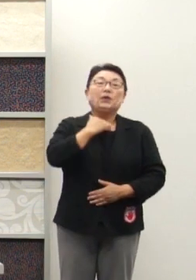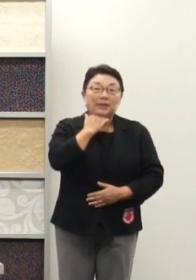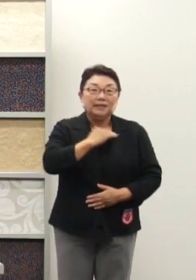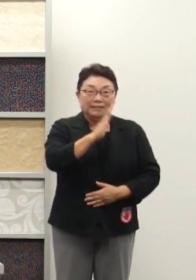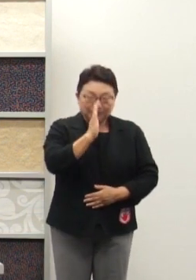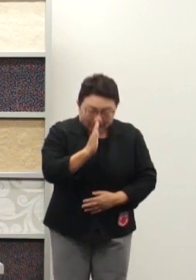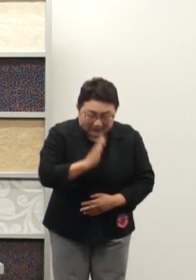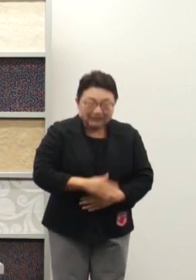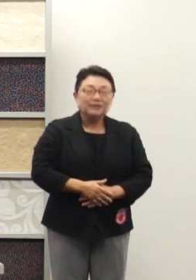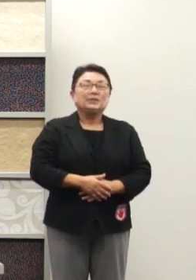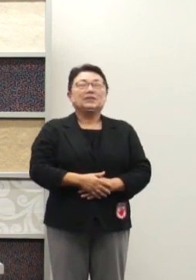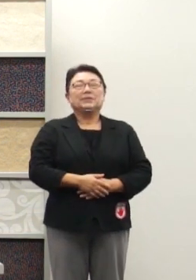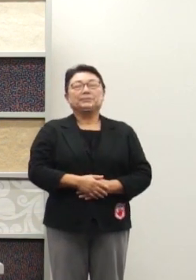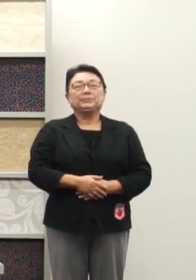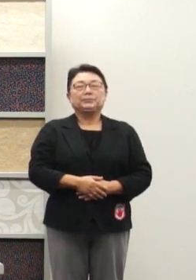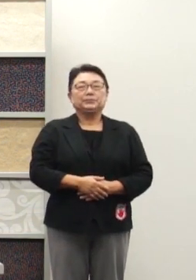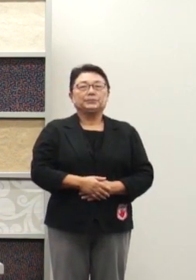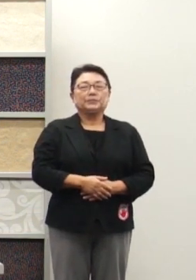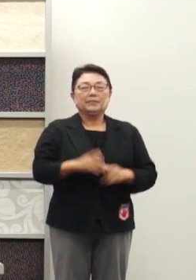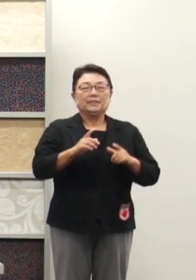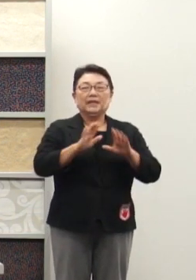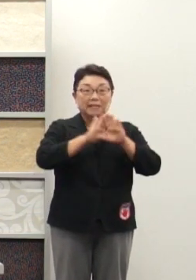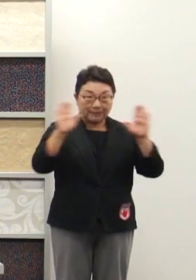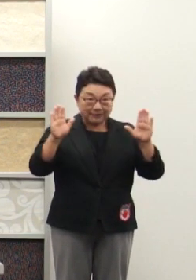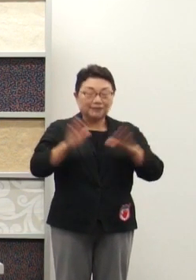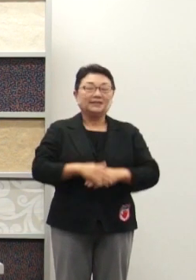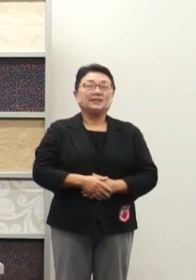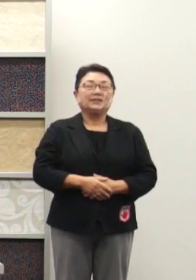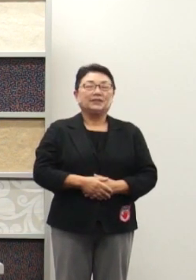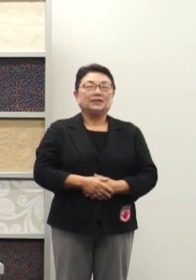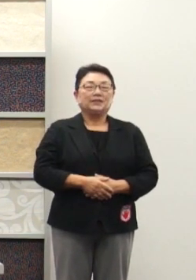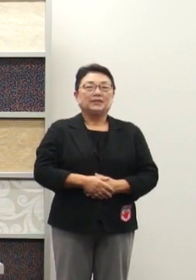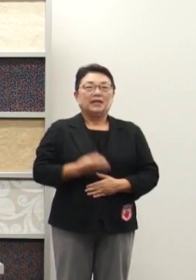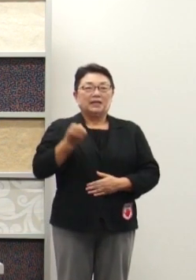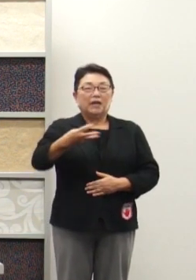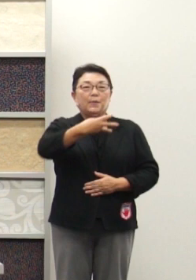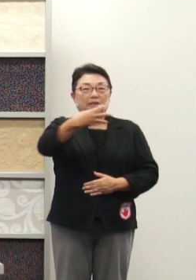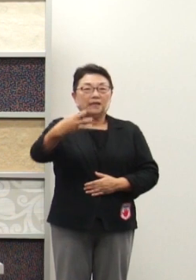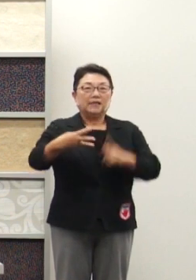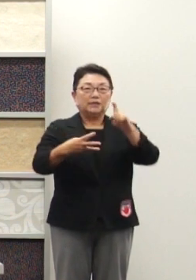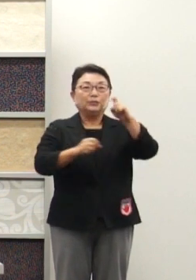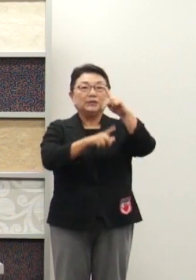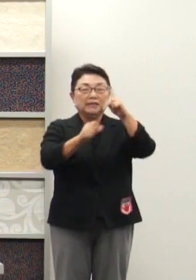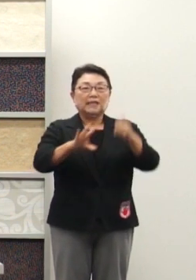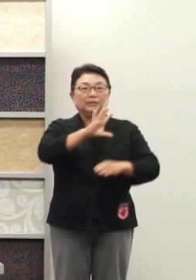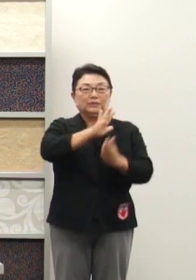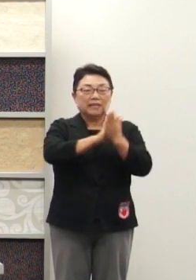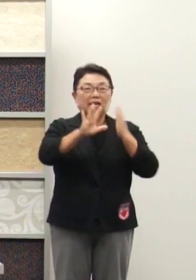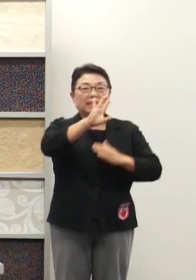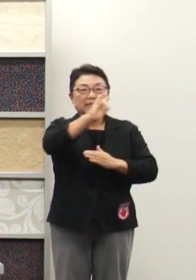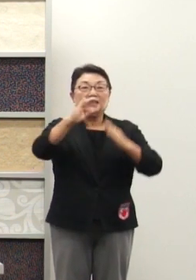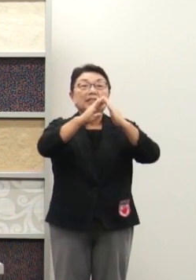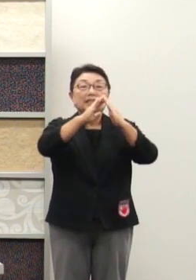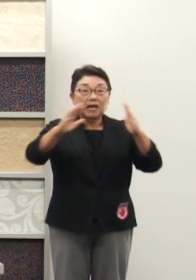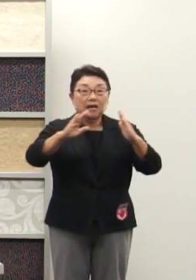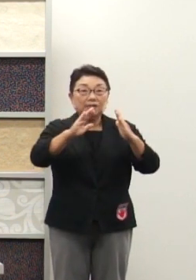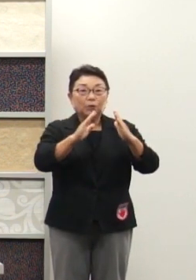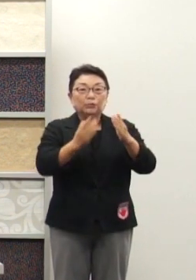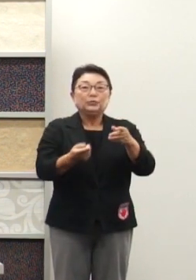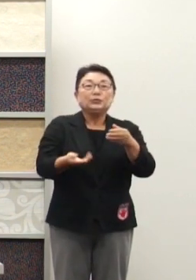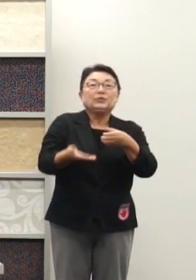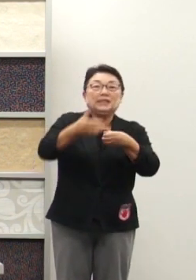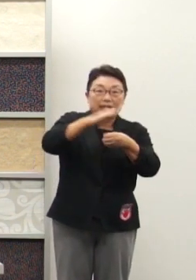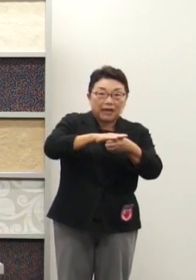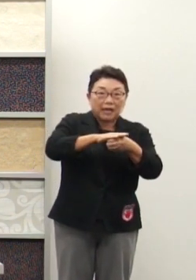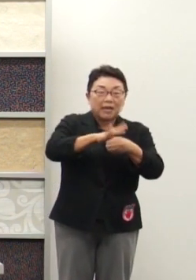せをいたしました。大変申し訳ありませんでした。それでは始めさせていただきます。令和3年11月定例県議会への、追加提出案件につき